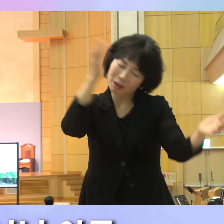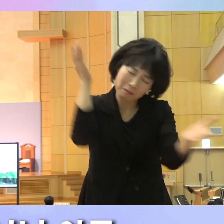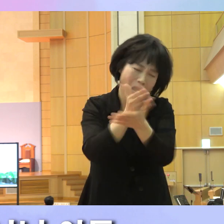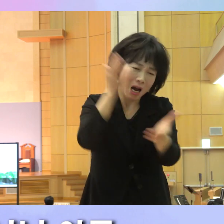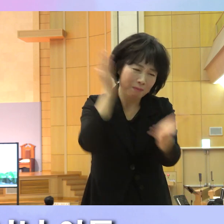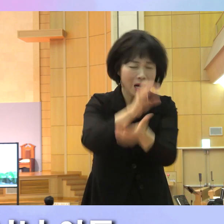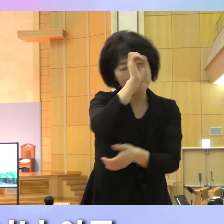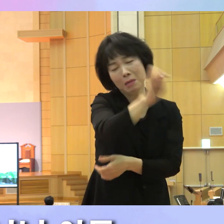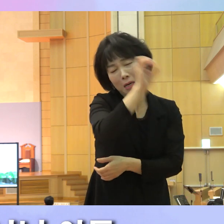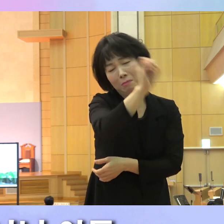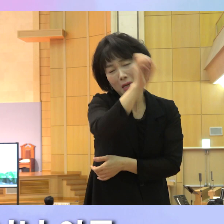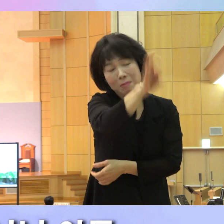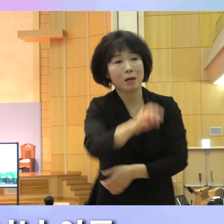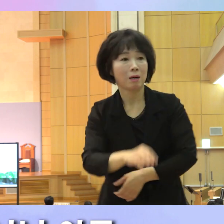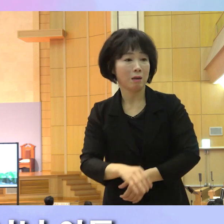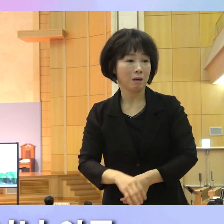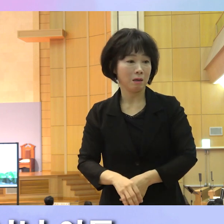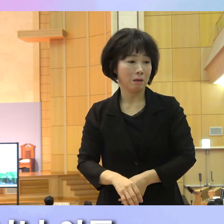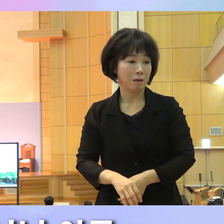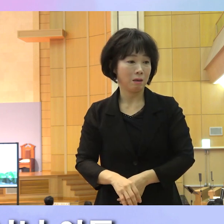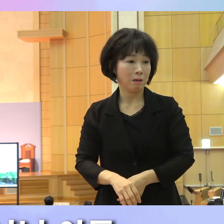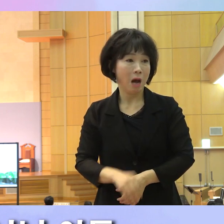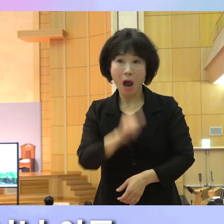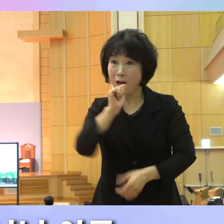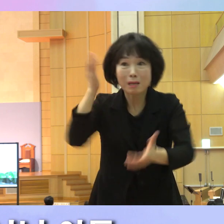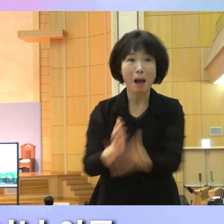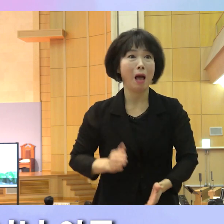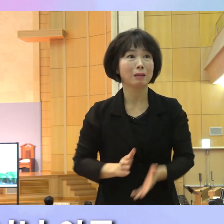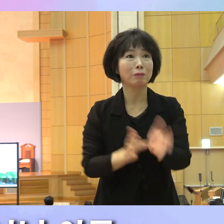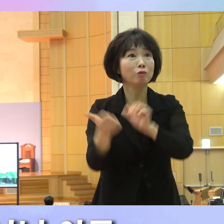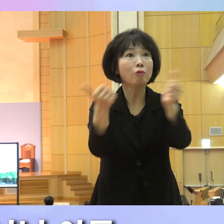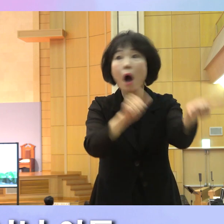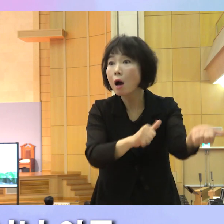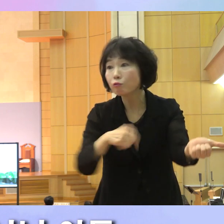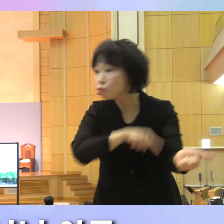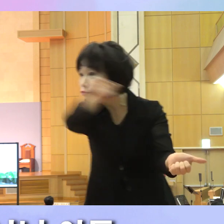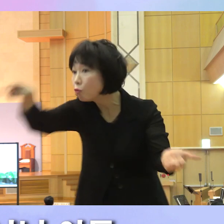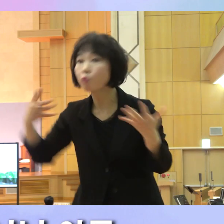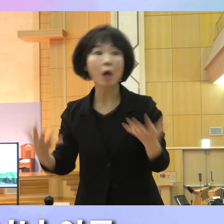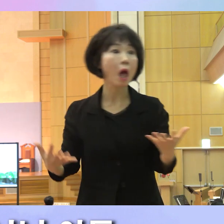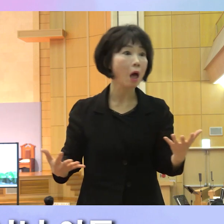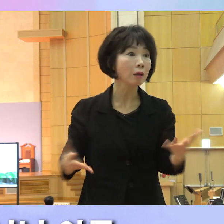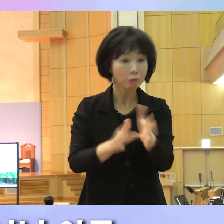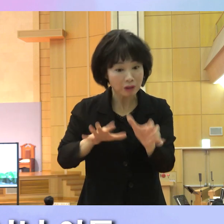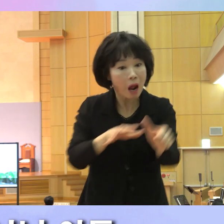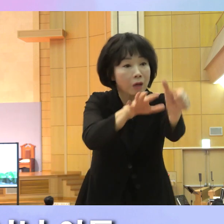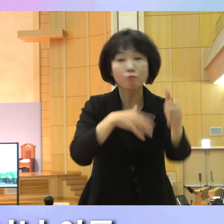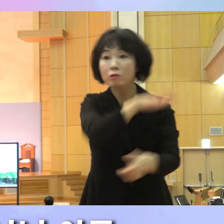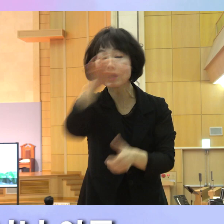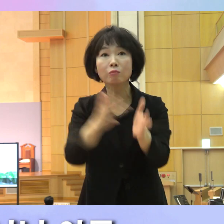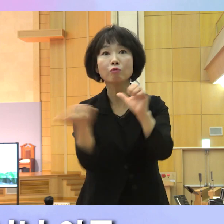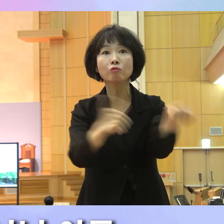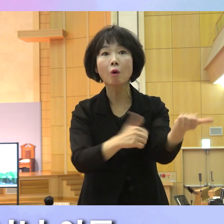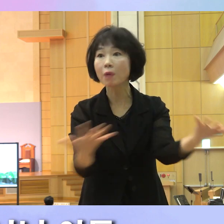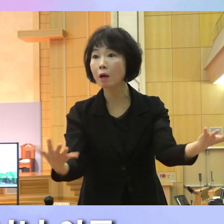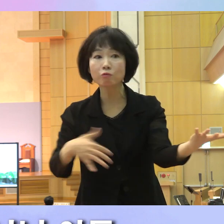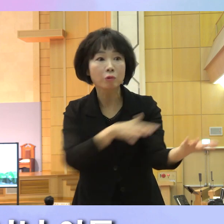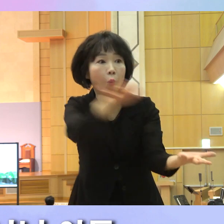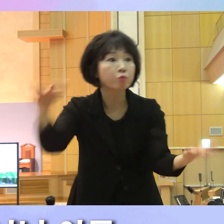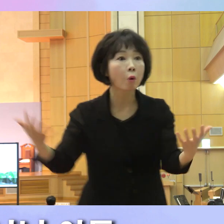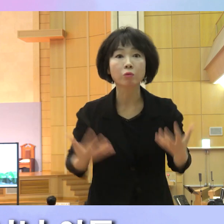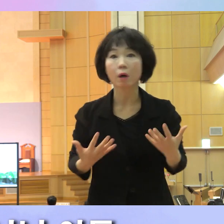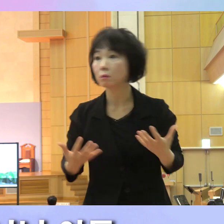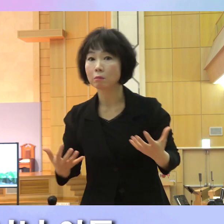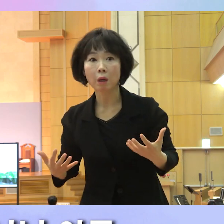믿습니다. 왜 그런 일이, 주님 앞에 그런 일이 다가옵니까? 그렇게 말하는 거예요. 그러니까 예수님께서 돌이키시며 베드로에게